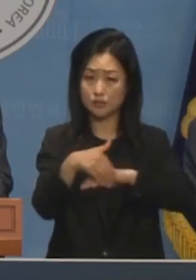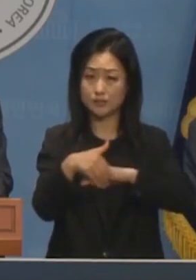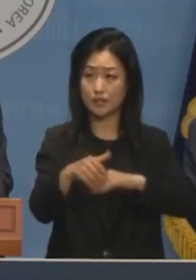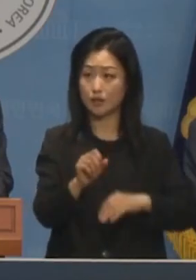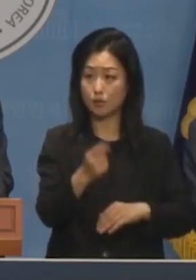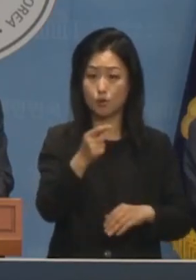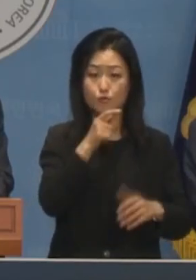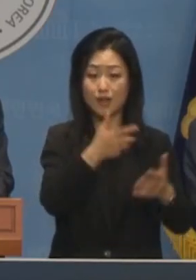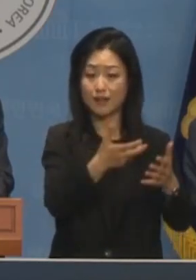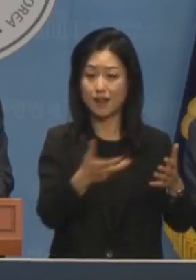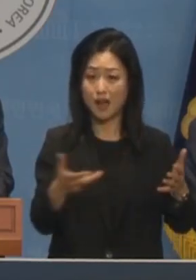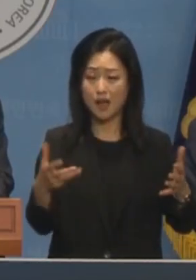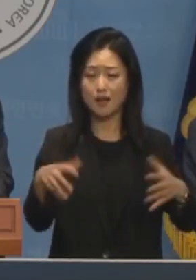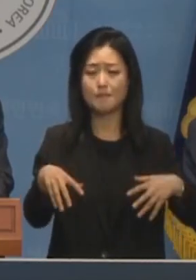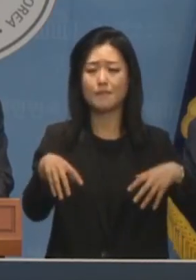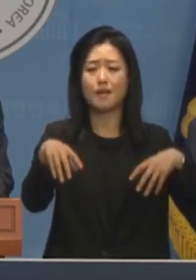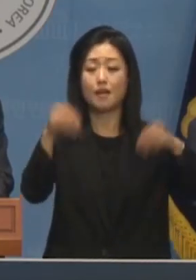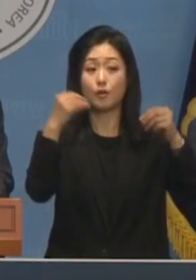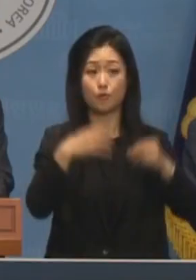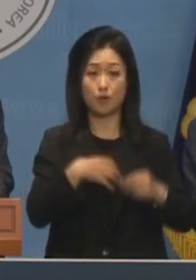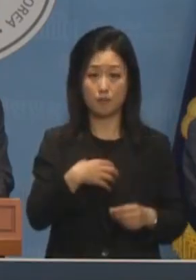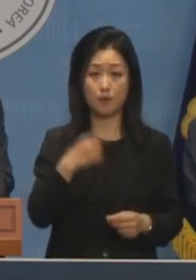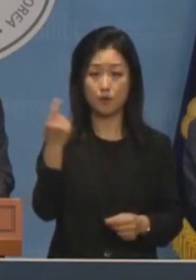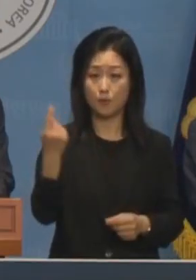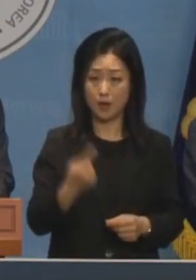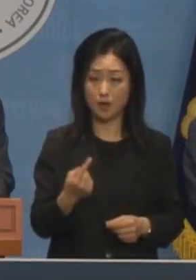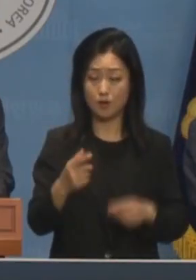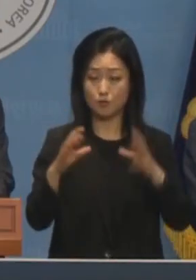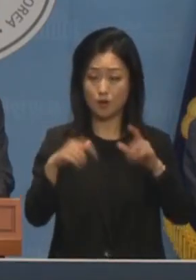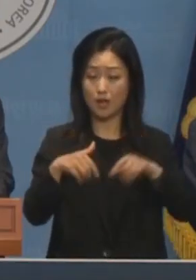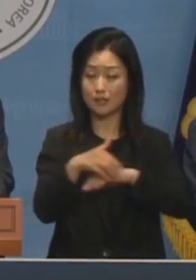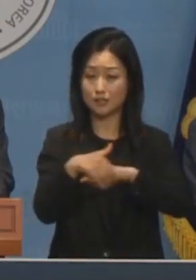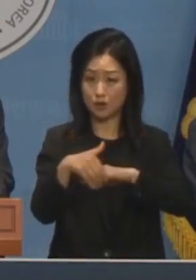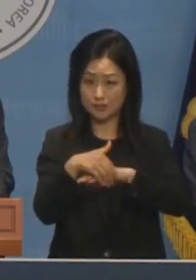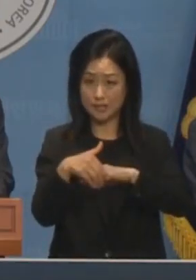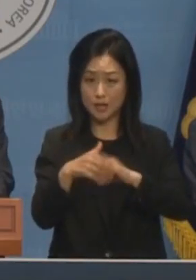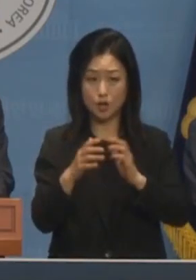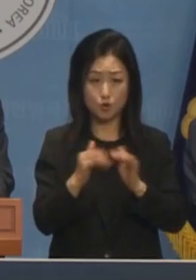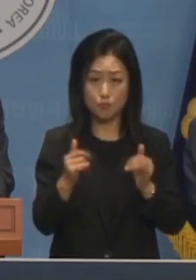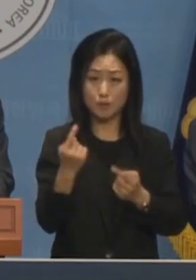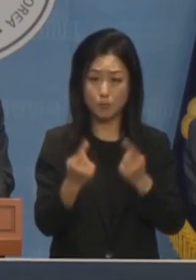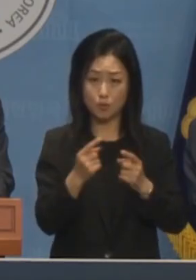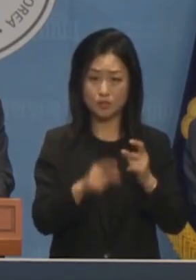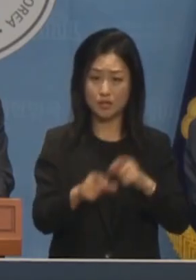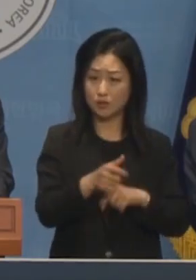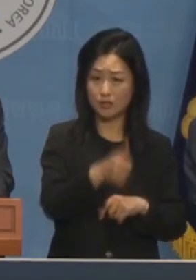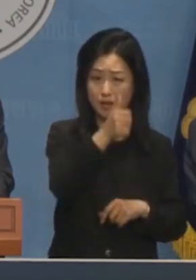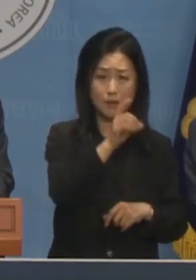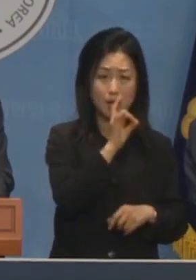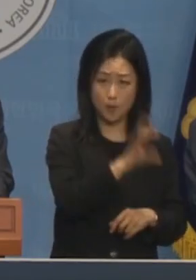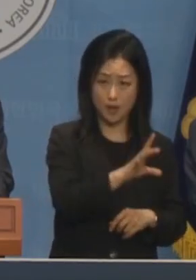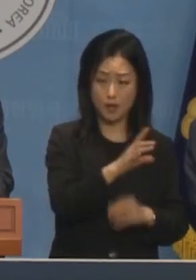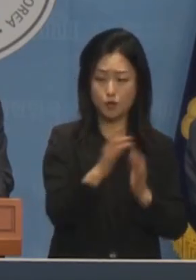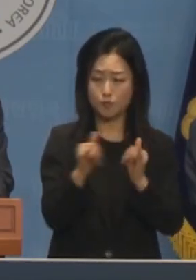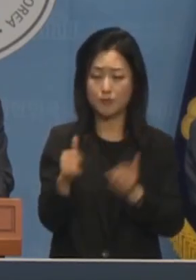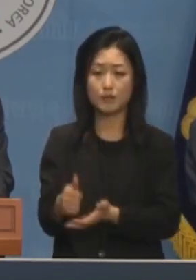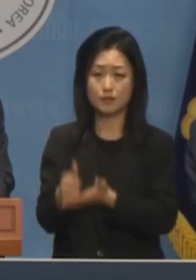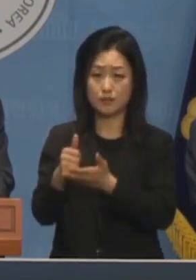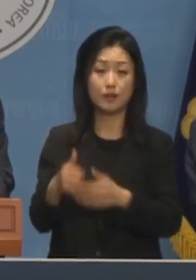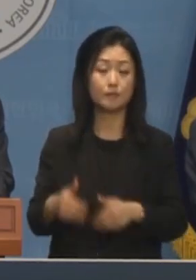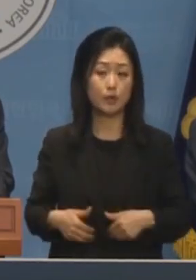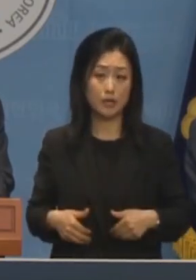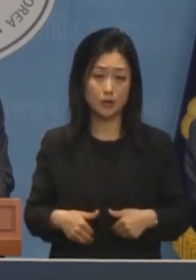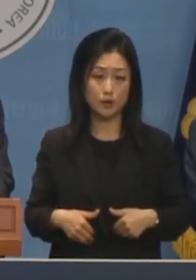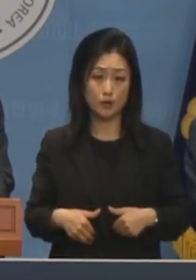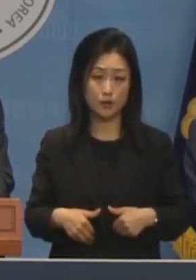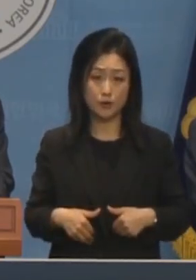우리 강을 메마르게 하고 있습니다. 국가 정책이 국민보다 우선시 될 수 없습니다.